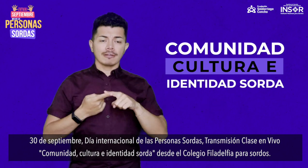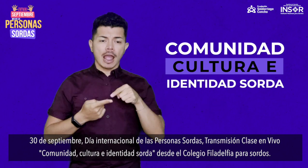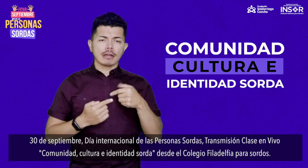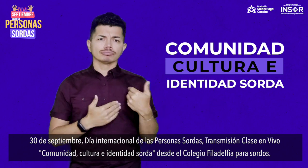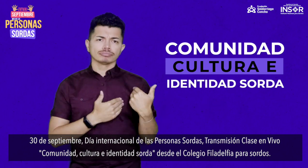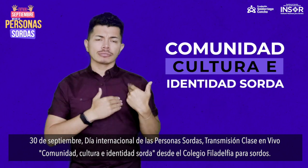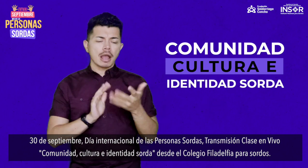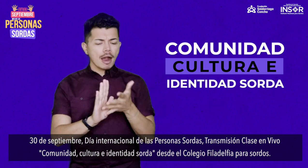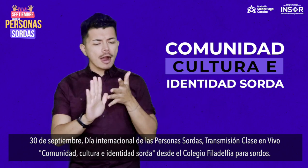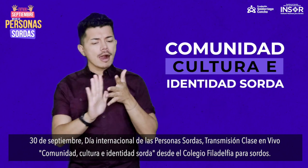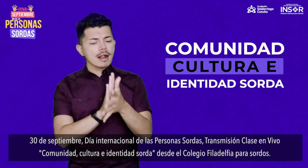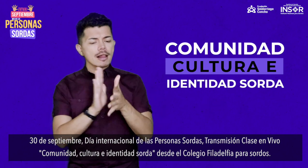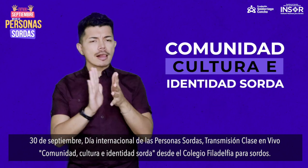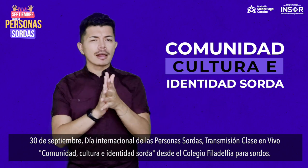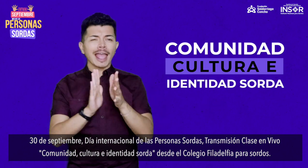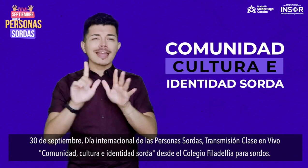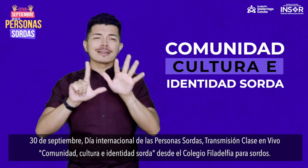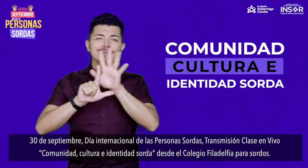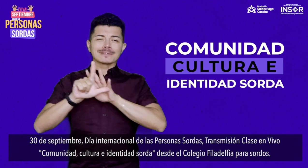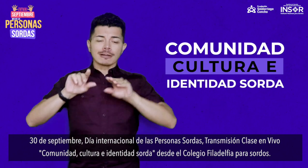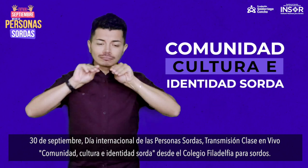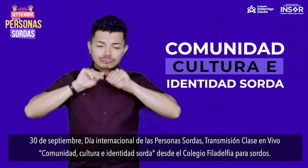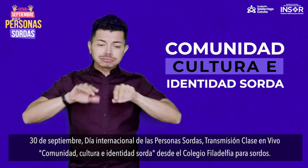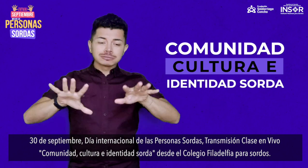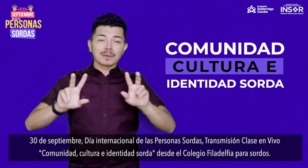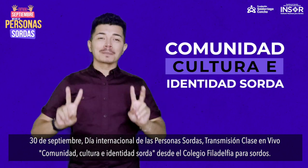Transmisión clase en vivo, comunidad, cultura e identidad sorda.